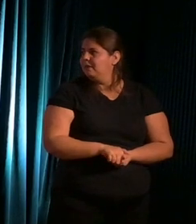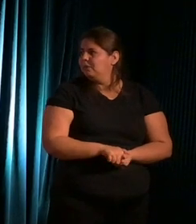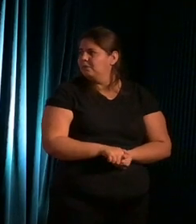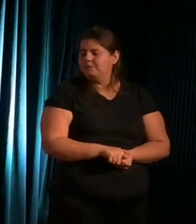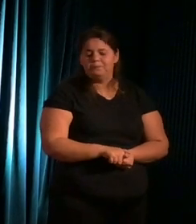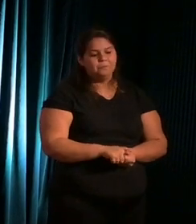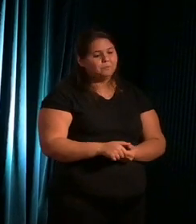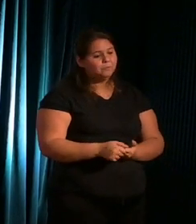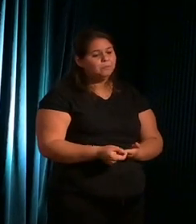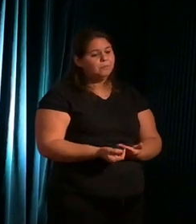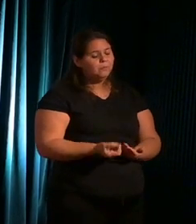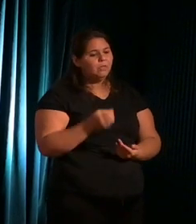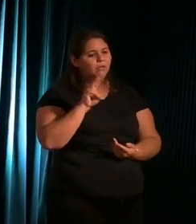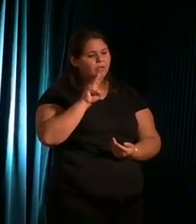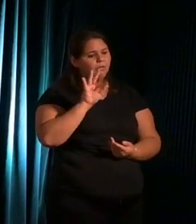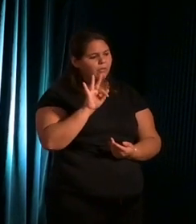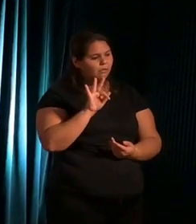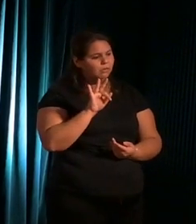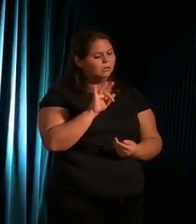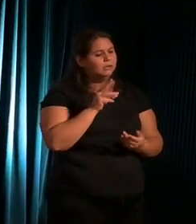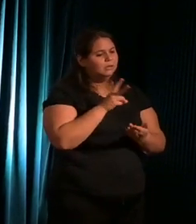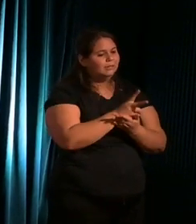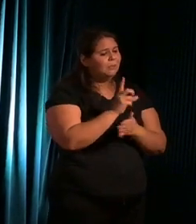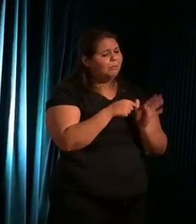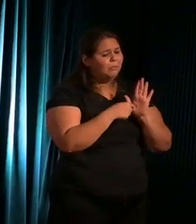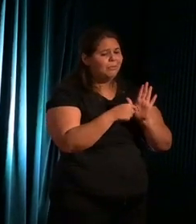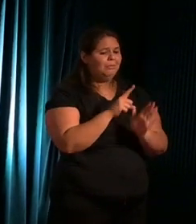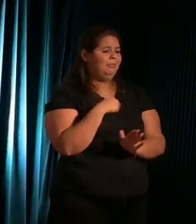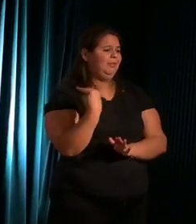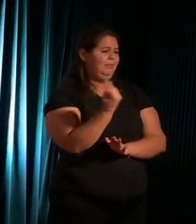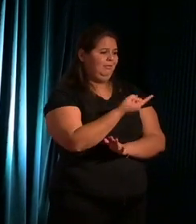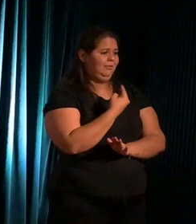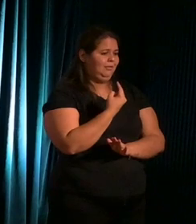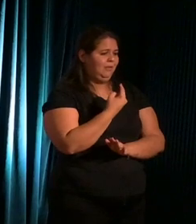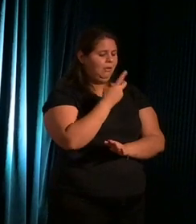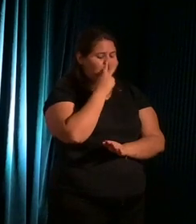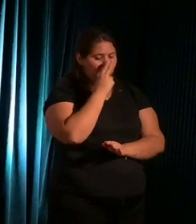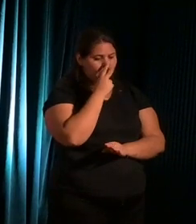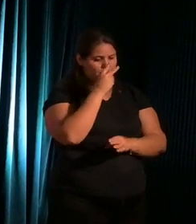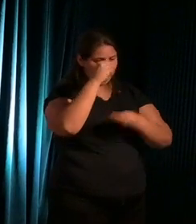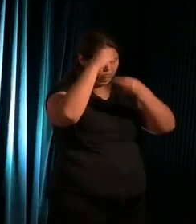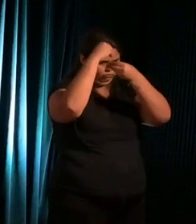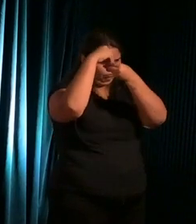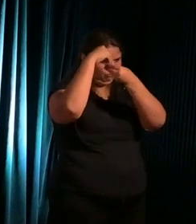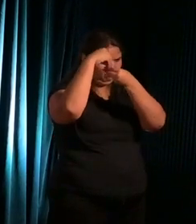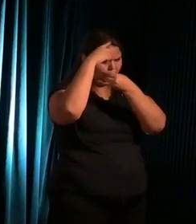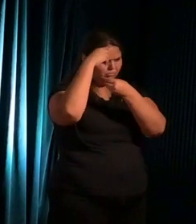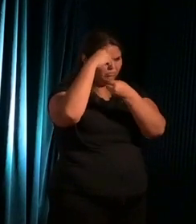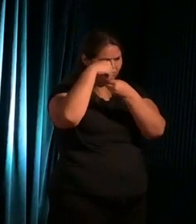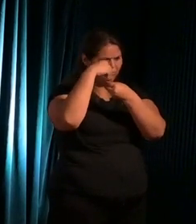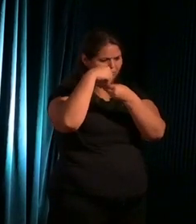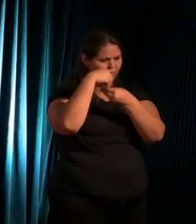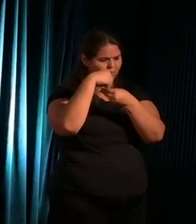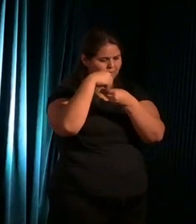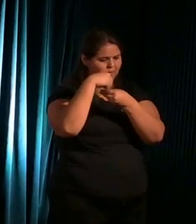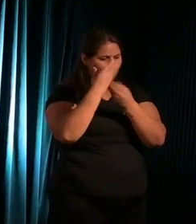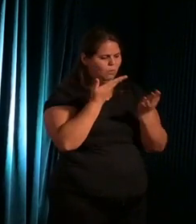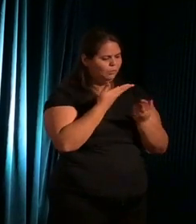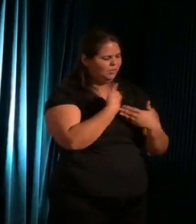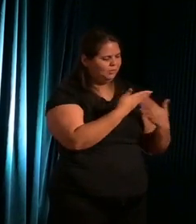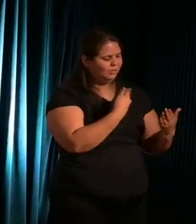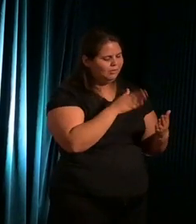E o Walter vai lembrando isso pra gente. Muitas imagens que a gente tem na nossa cabeça, a gente estava conversando isso hoje de manhã,